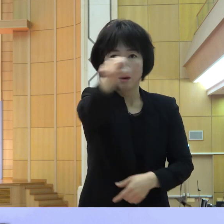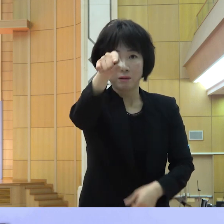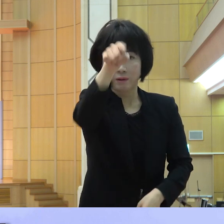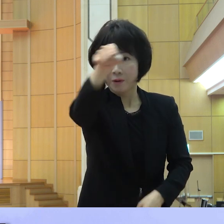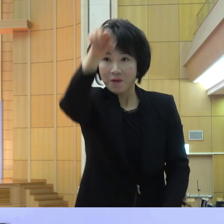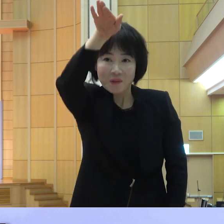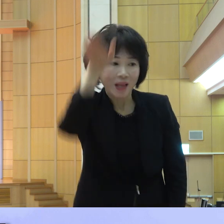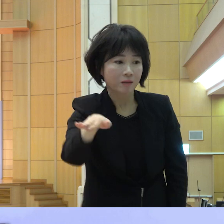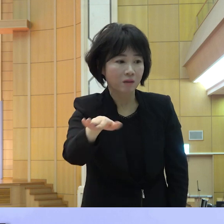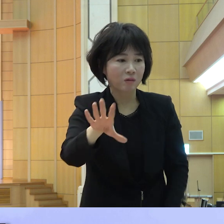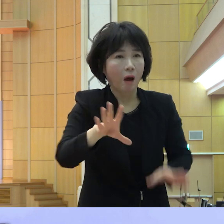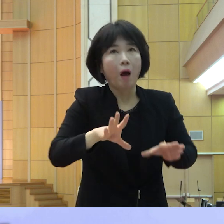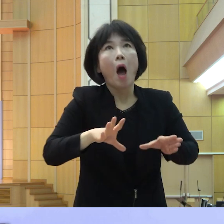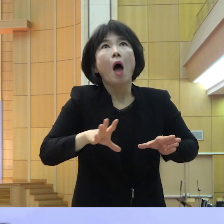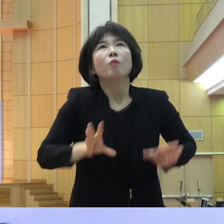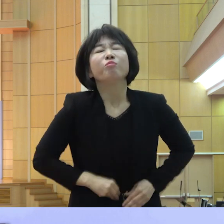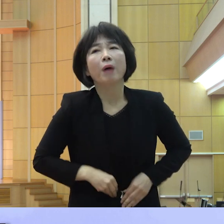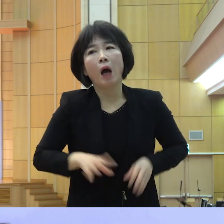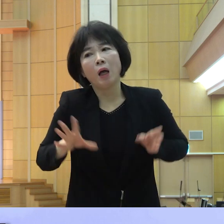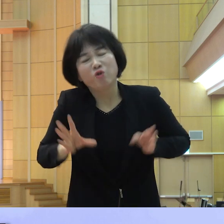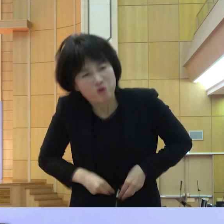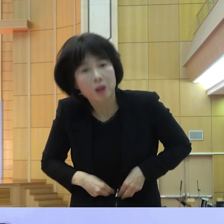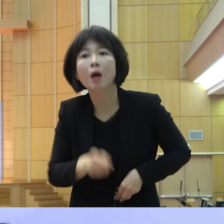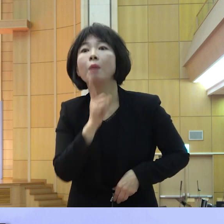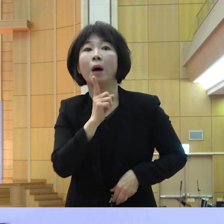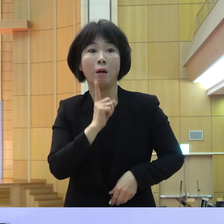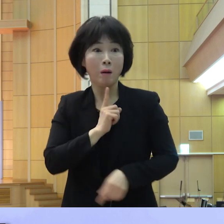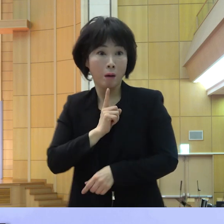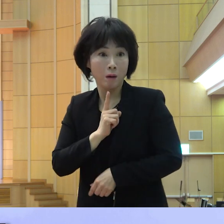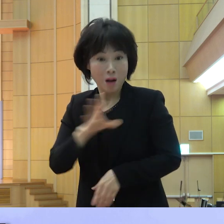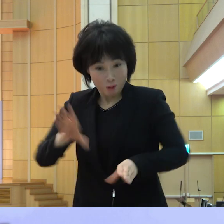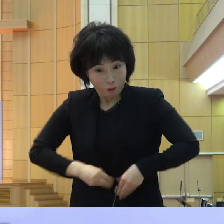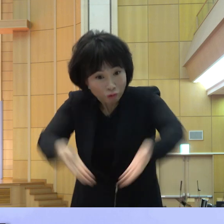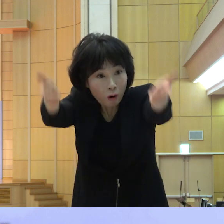너로 줄이게 하시며, 줄인다는 말은 뭐예요?